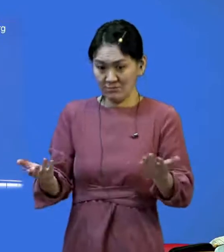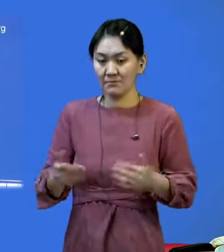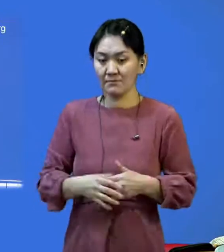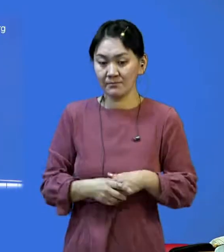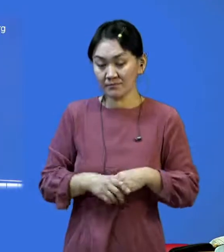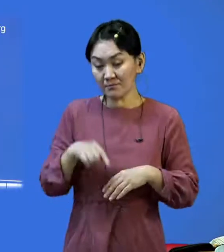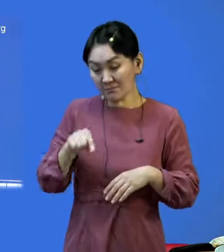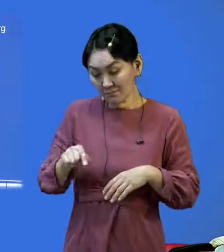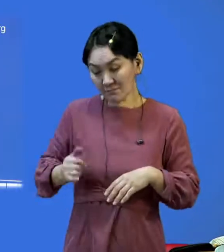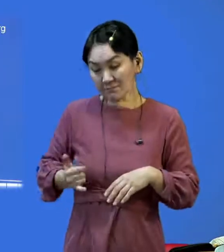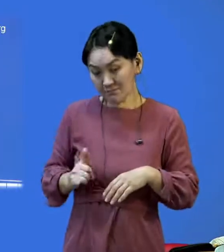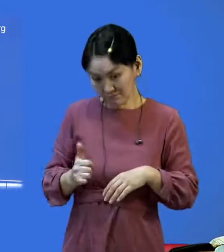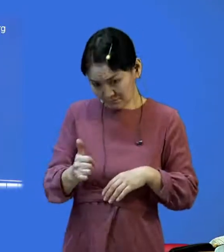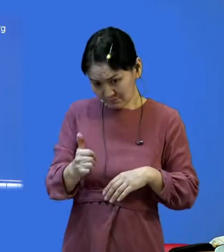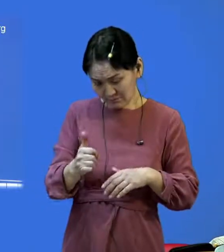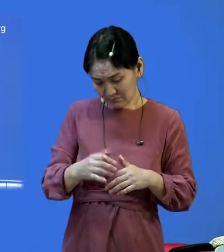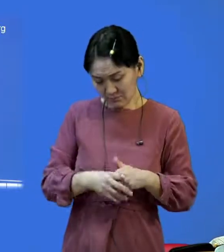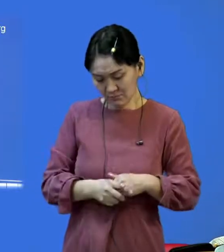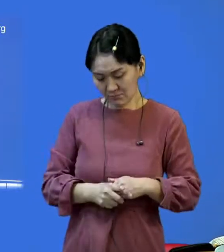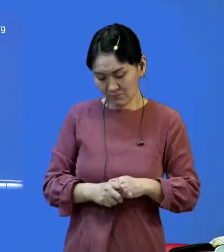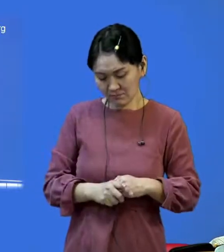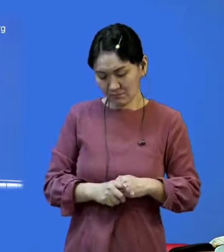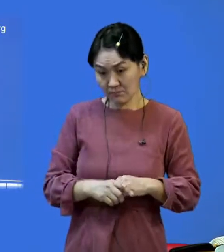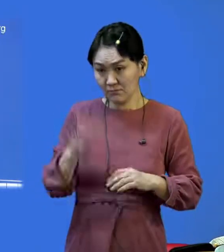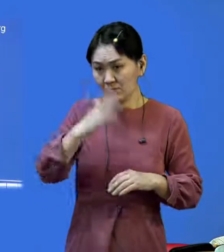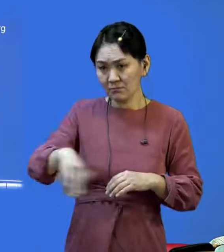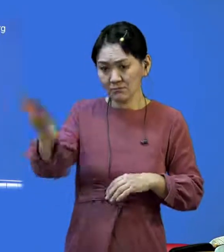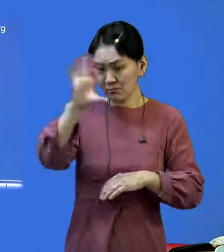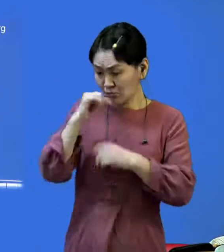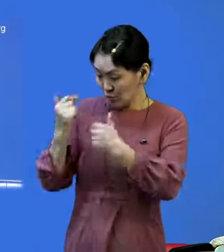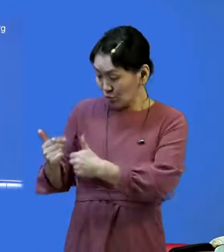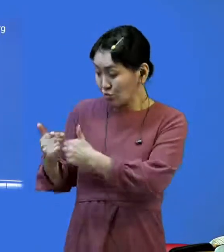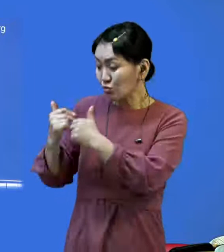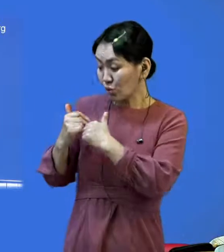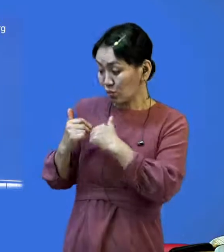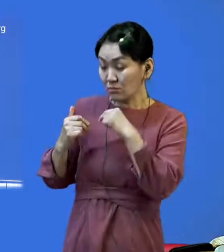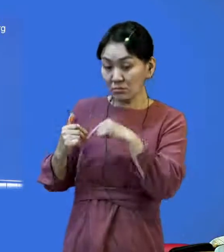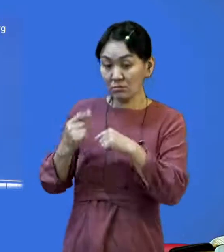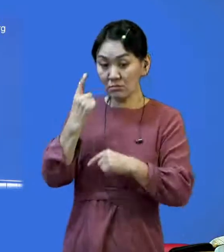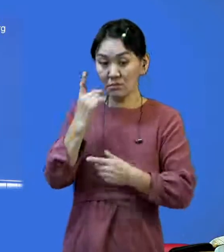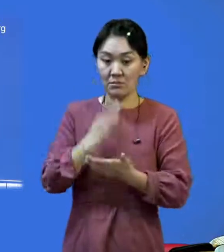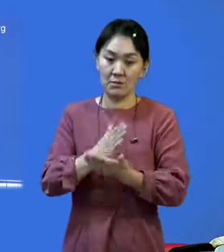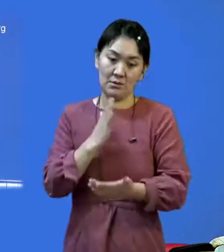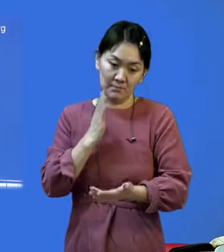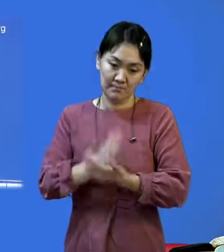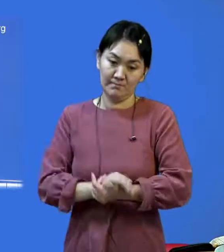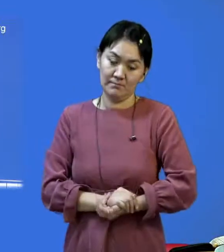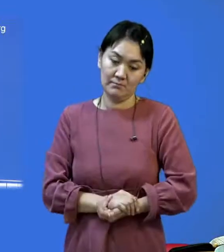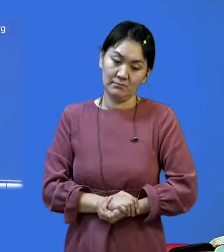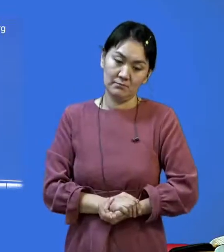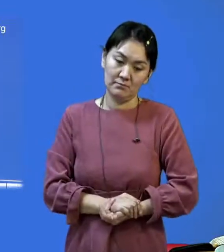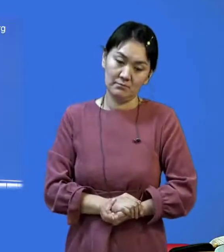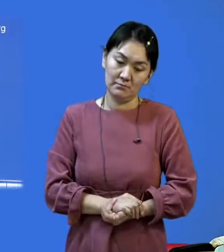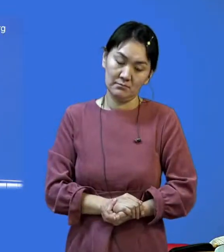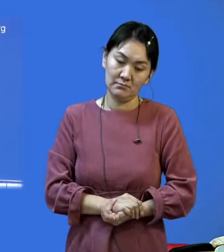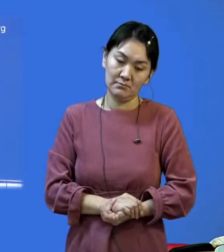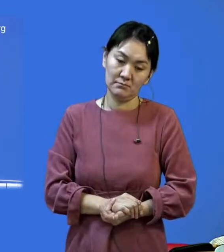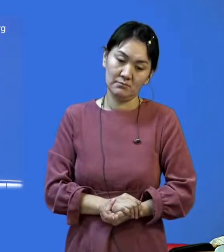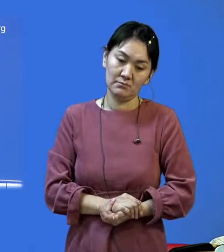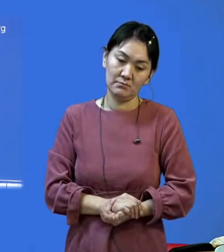За тийм учраас бид үхэнд тусалдаг нэг юм байна. Тийм багач. А гэтэл